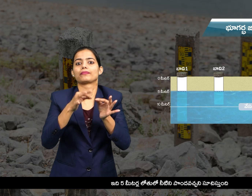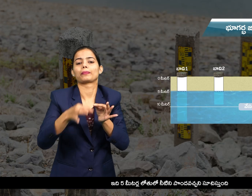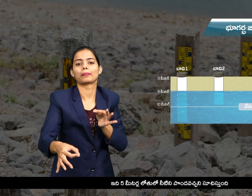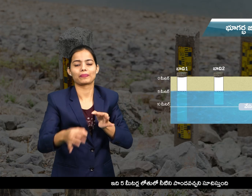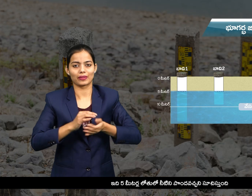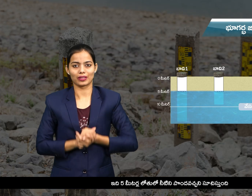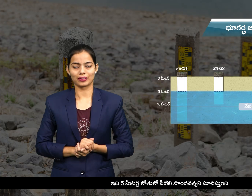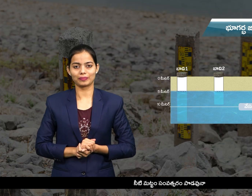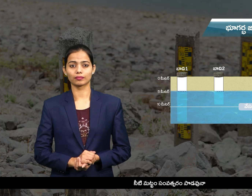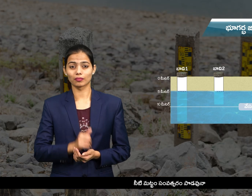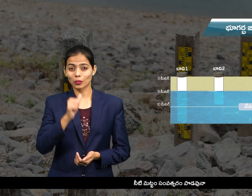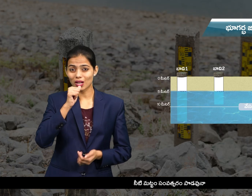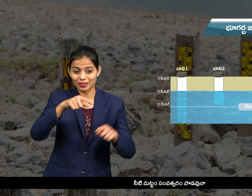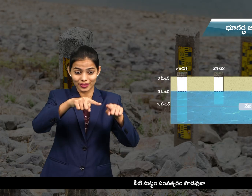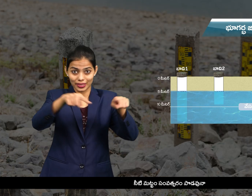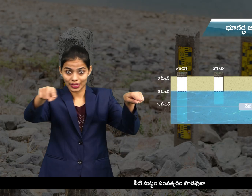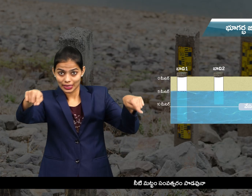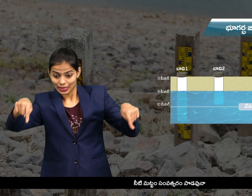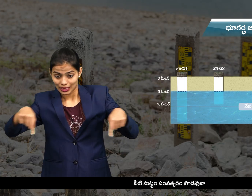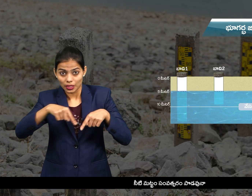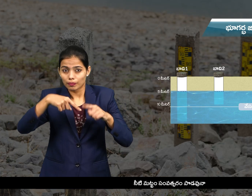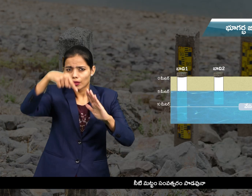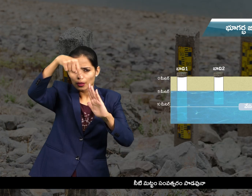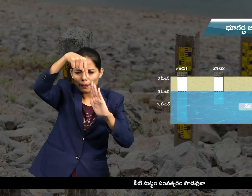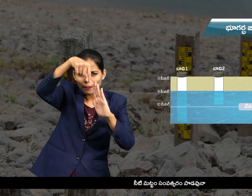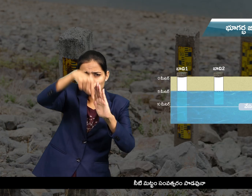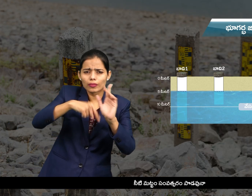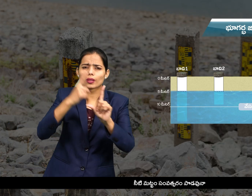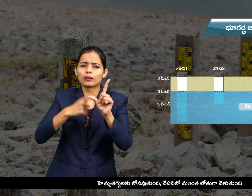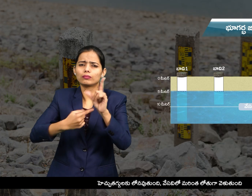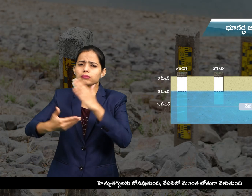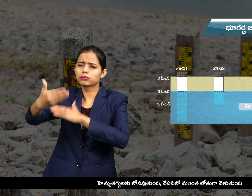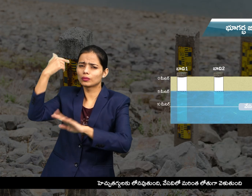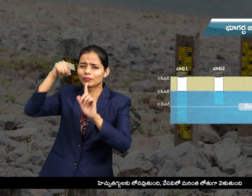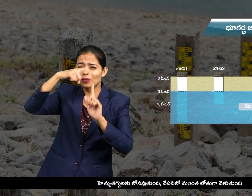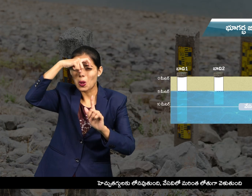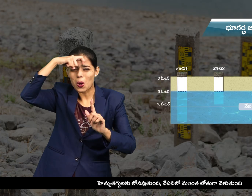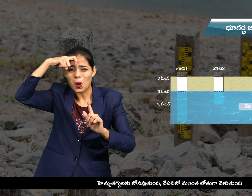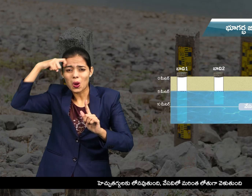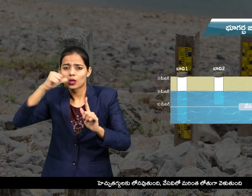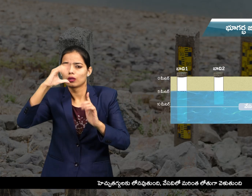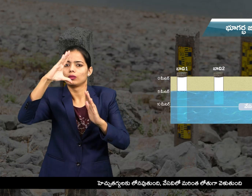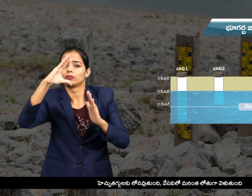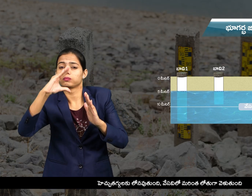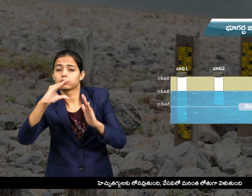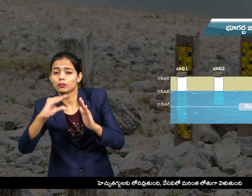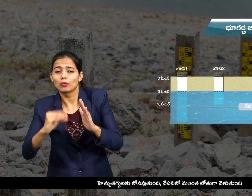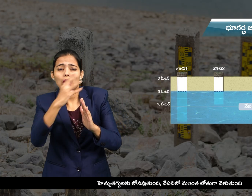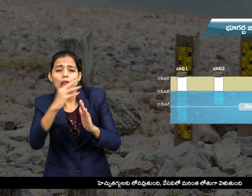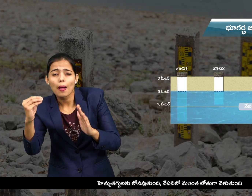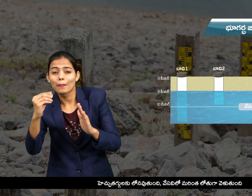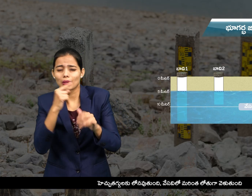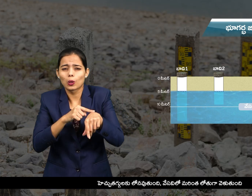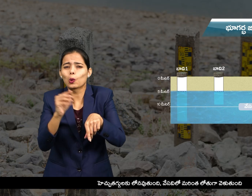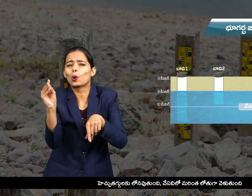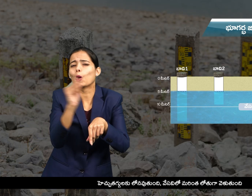నీటి మట్టం సంవత్సరం పొడవునా హెచ్చుతగ్గులకు లోనవుతుంది. వేసవిలో